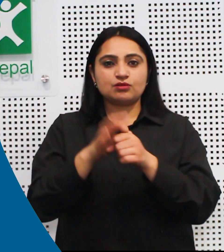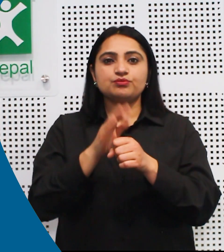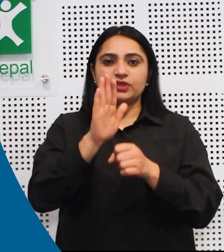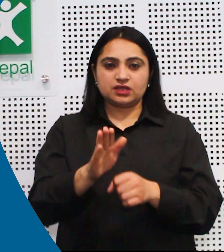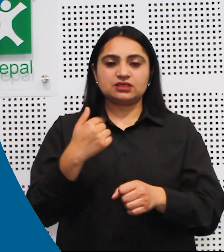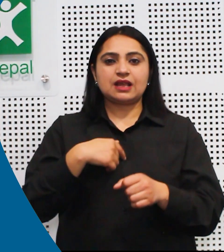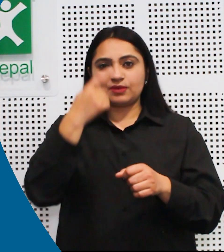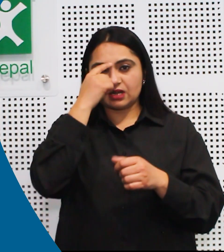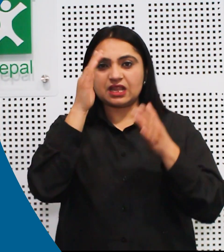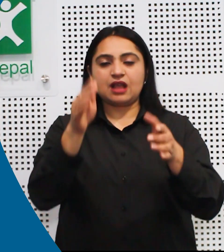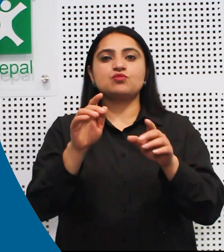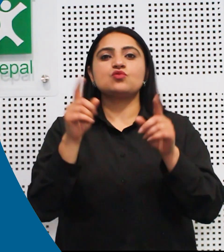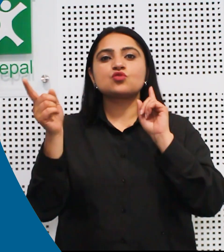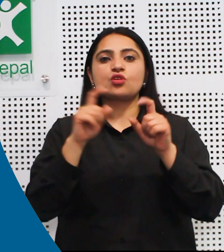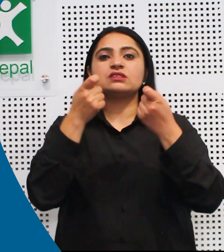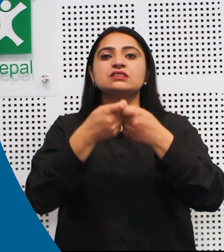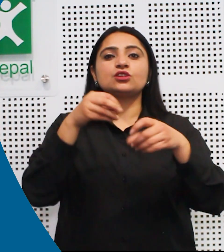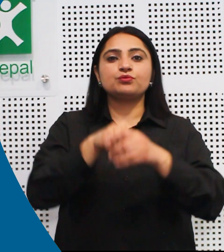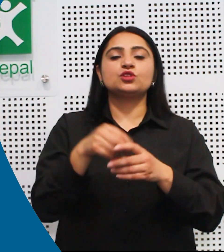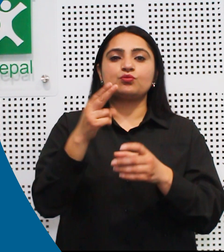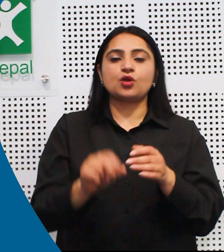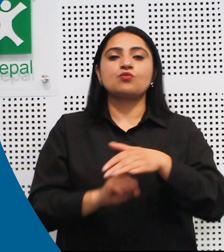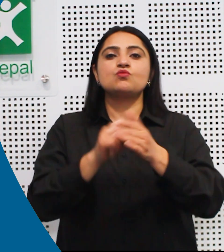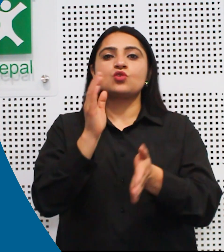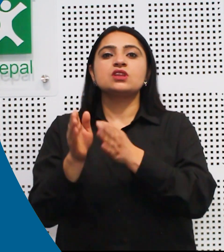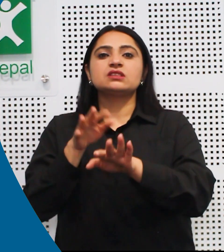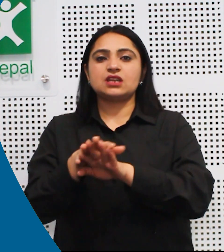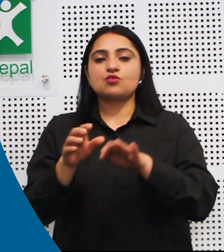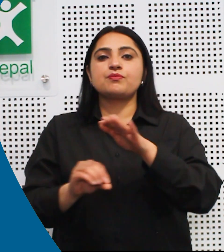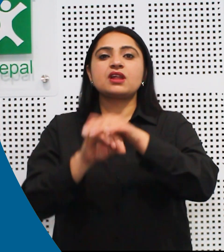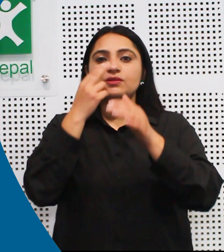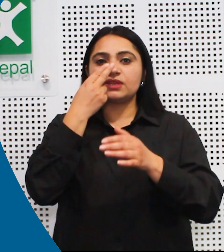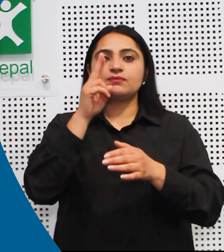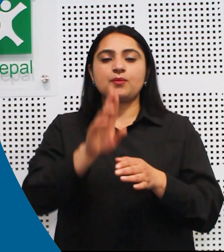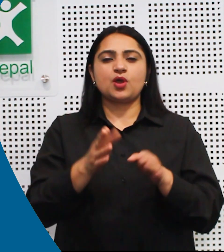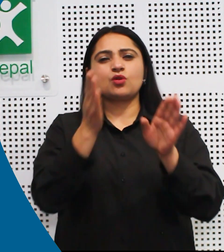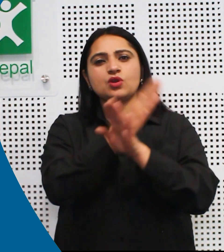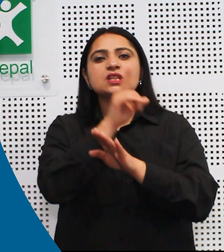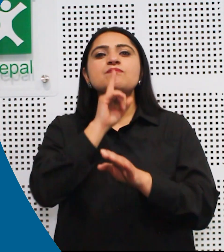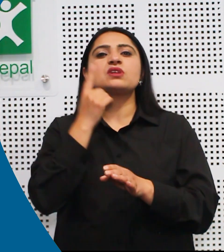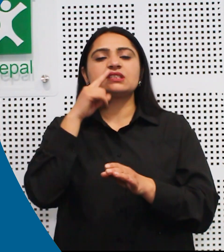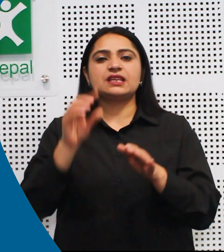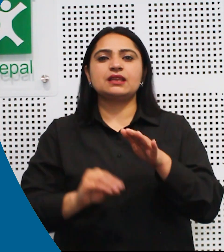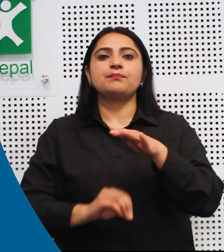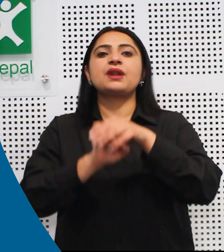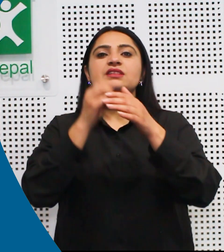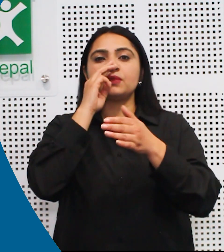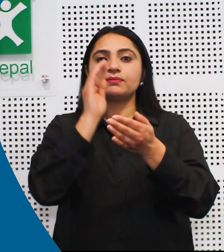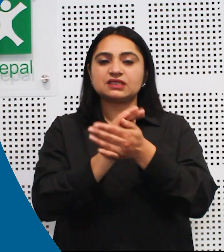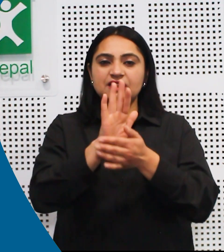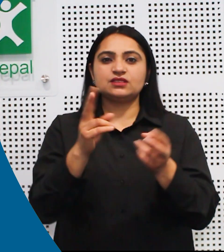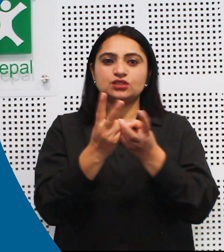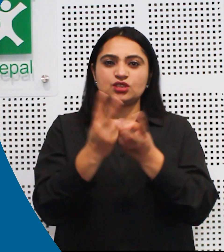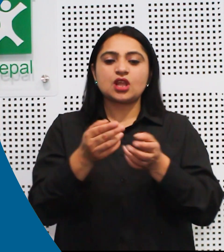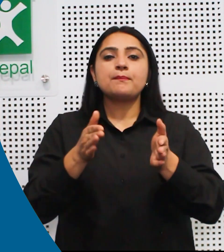नगर क्षेत्रभित्र रहेका मुख्य योजनाहरू प्राथमिकतामा रहेका जो गत विगतदेखि नै हाम्रो प्राथमिकतामा रहेका छन्, जस्तो